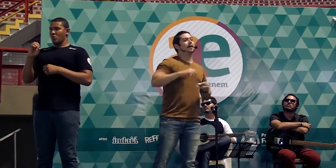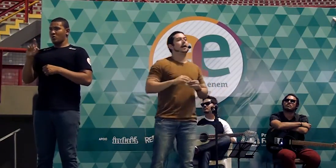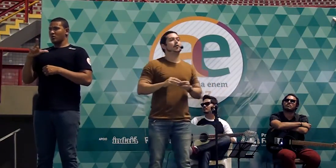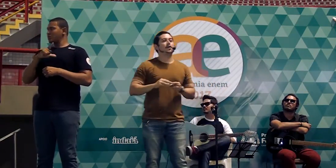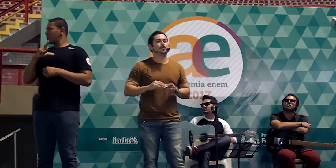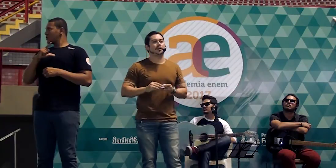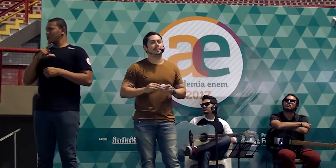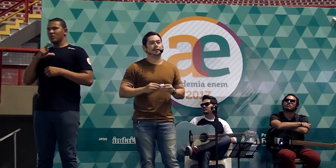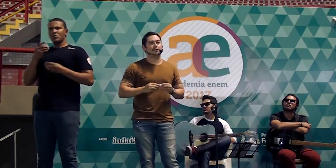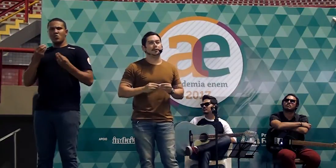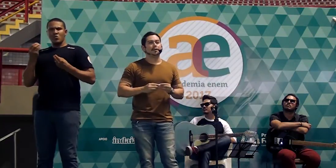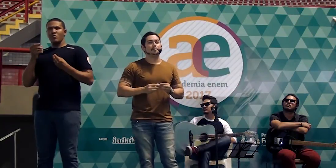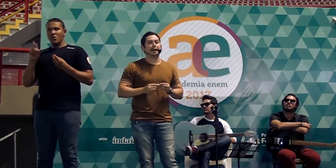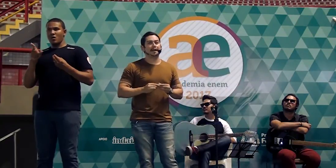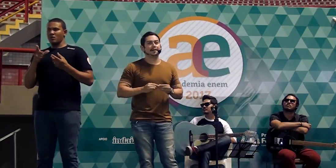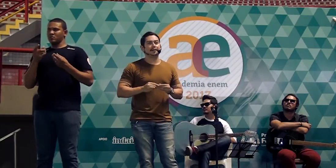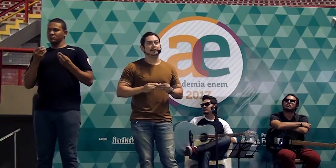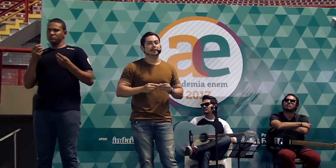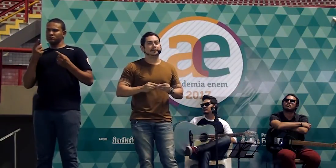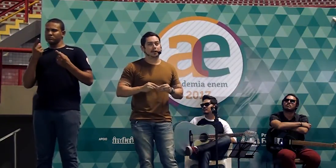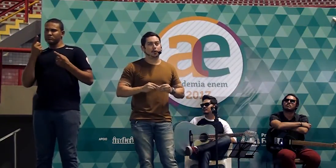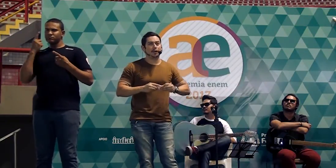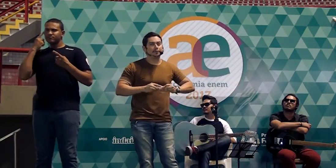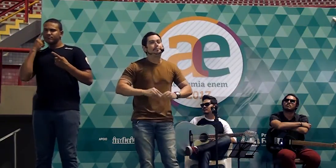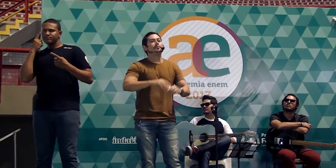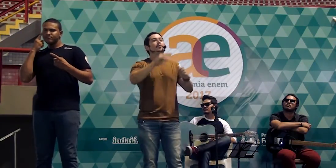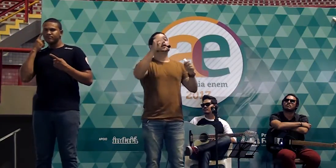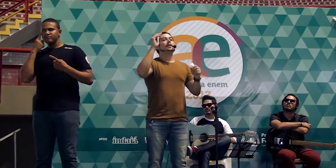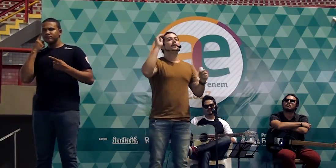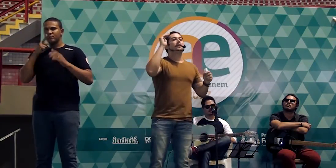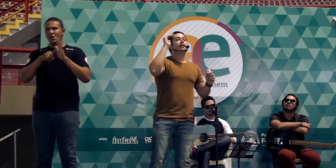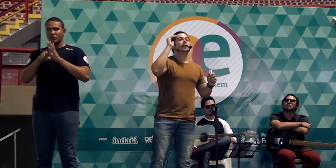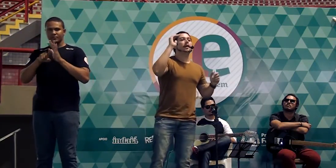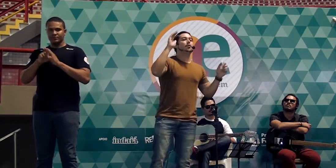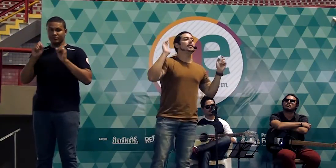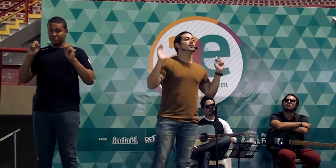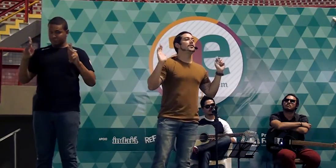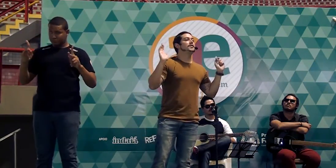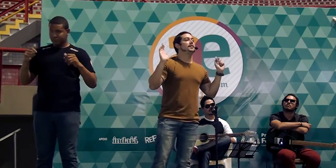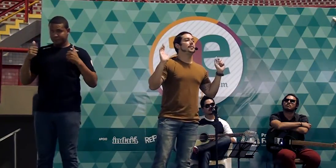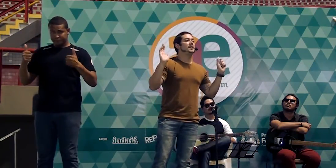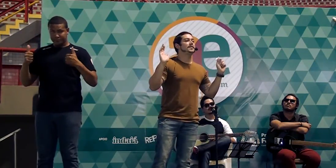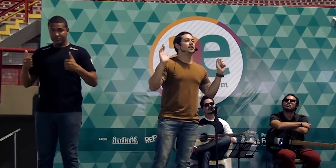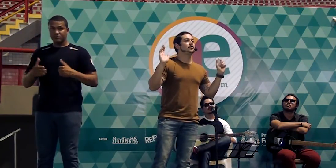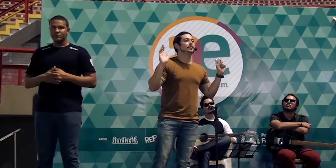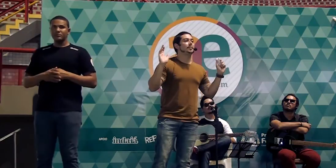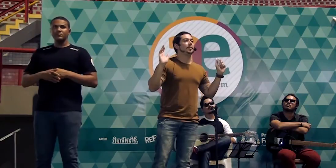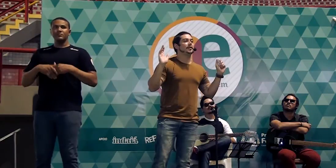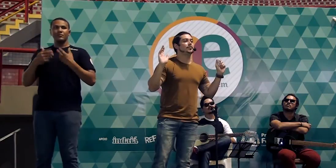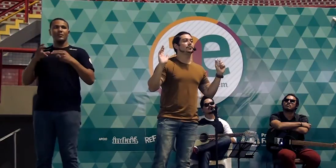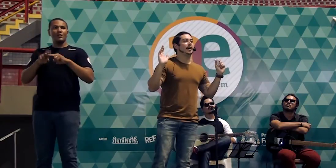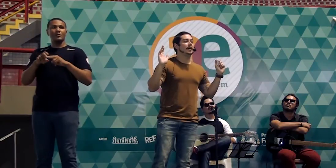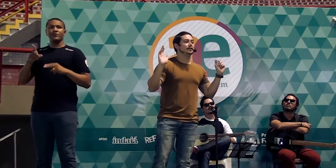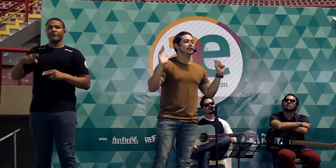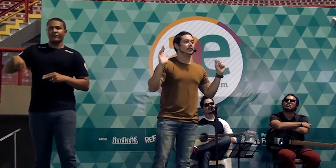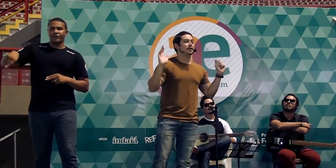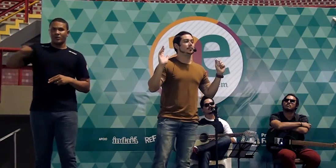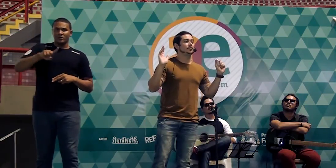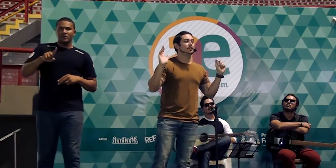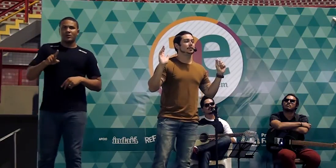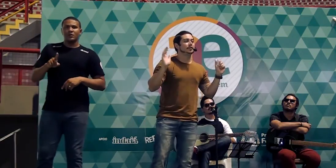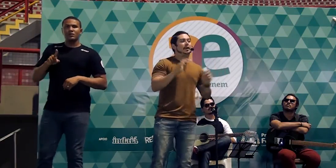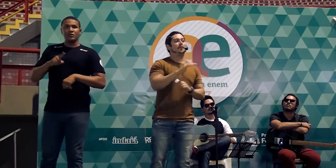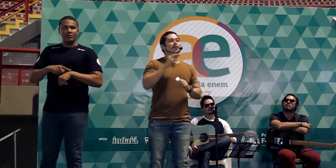de levar ao questionamento. Beleza? Tranquilo? Enquanto você vai precisar de um tempo para escutar